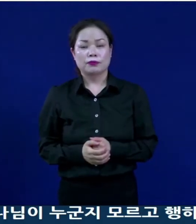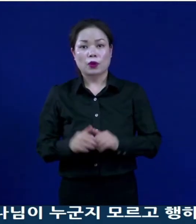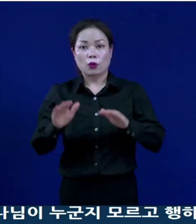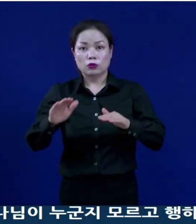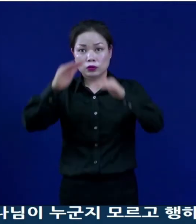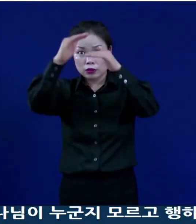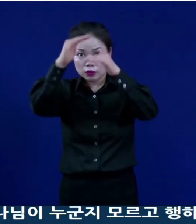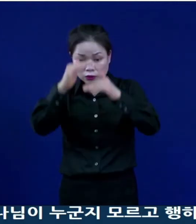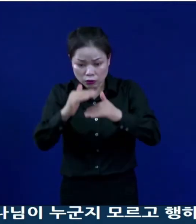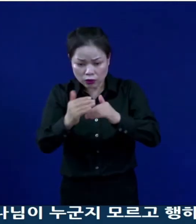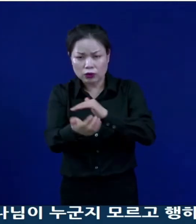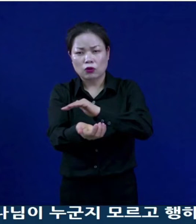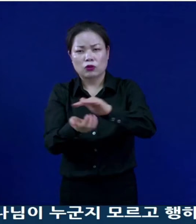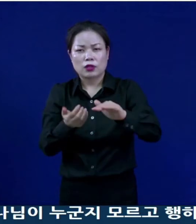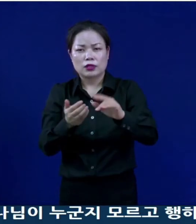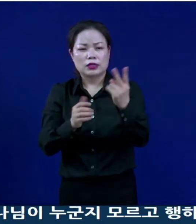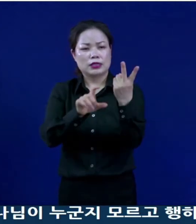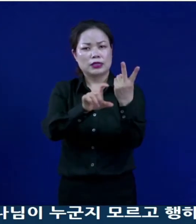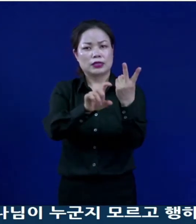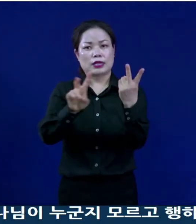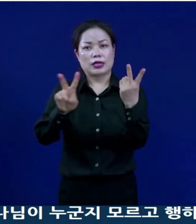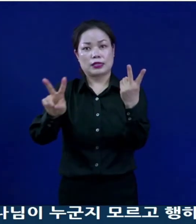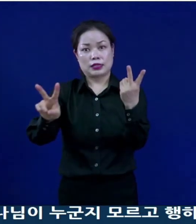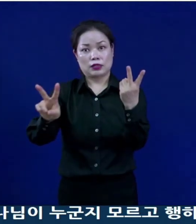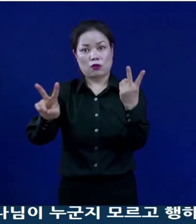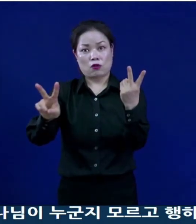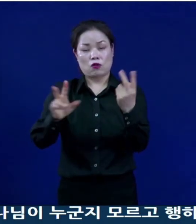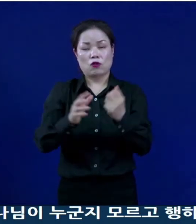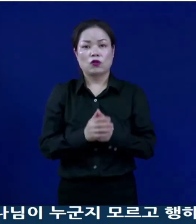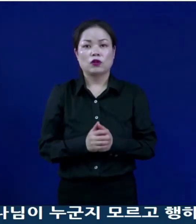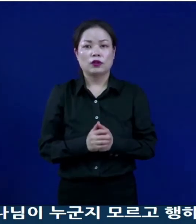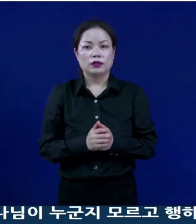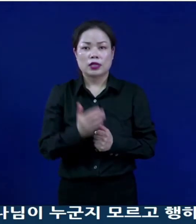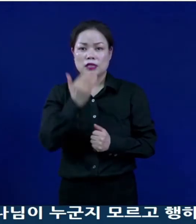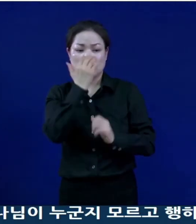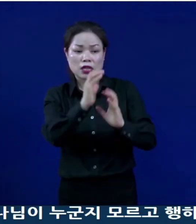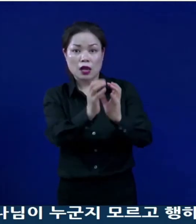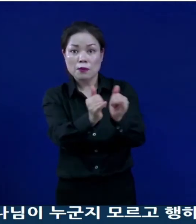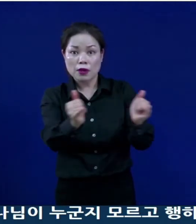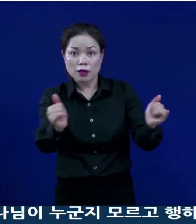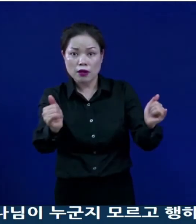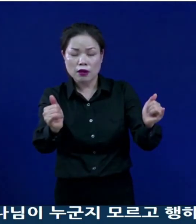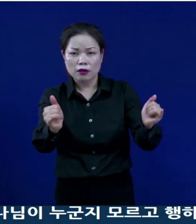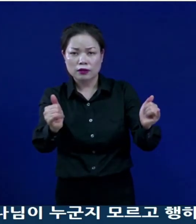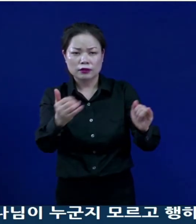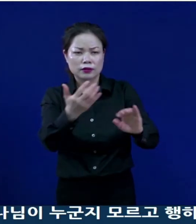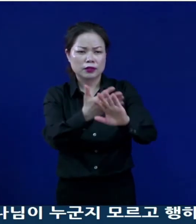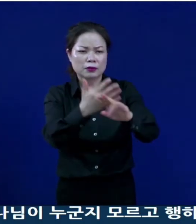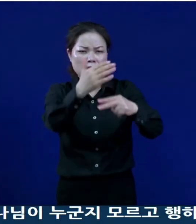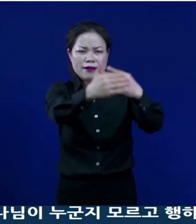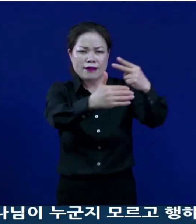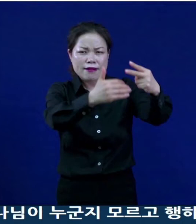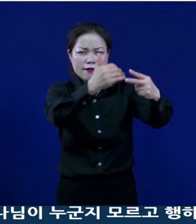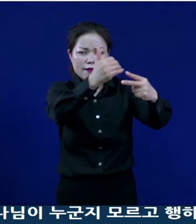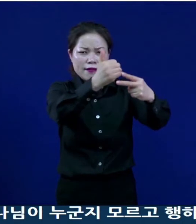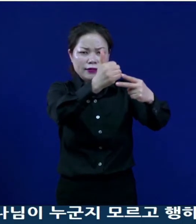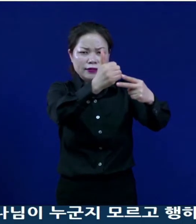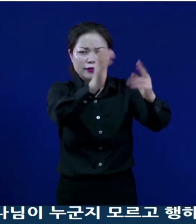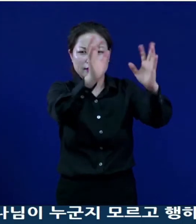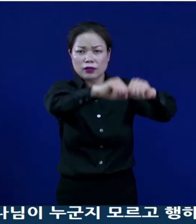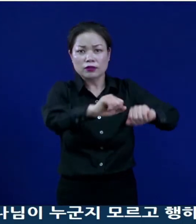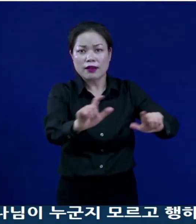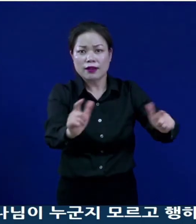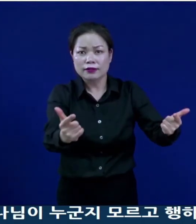오늘 본문에 들어가기에 앞서서 2장 2절에 보면 이스라엘 백성들은 이방신들의 제단을 헐지